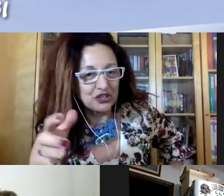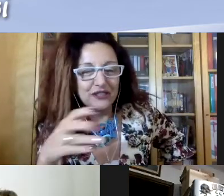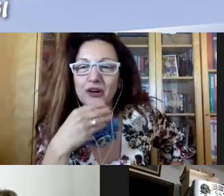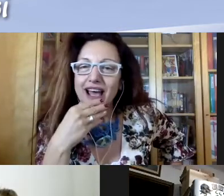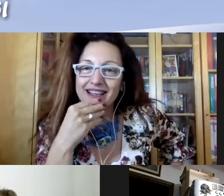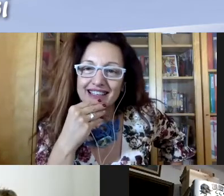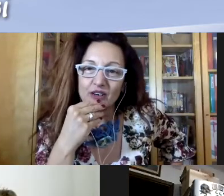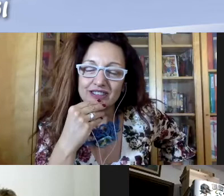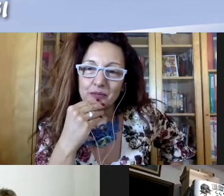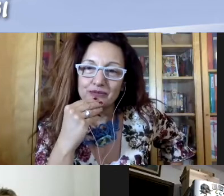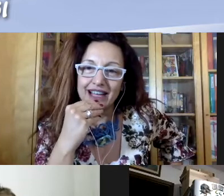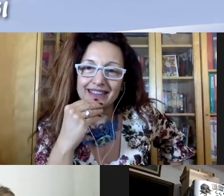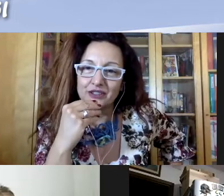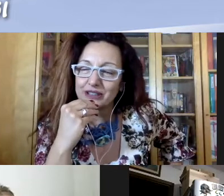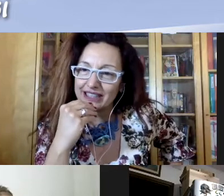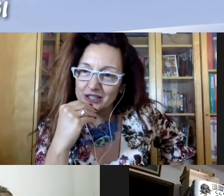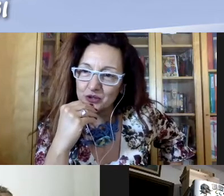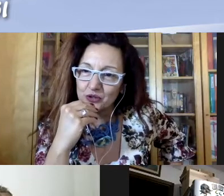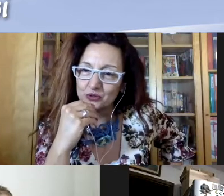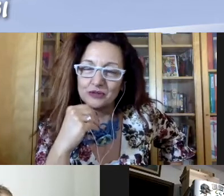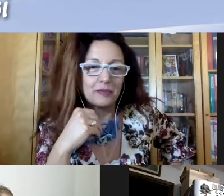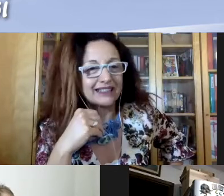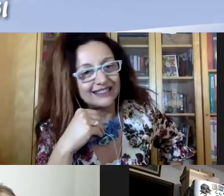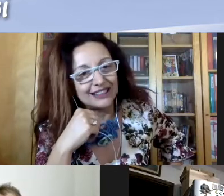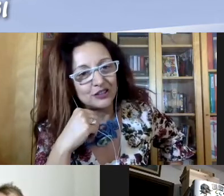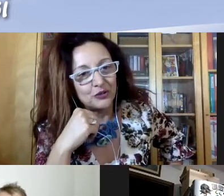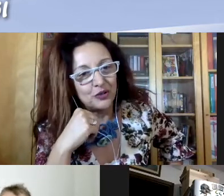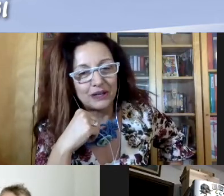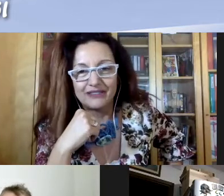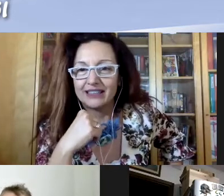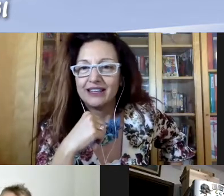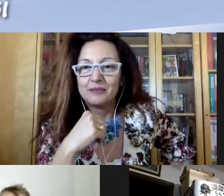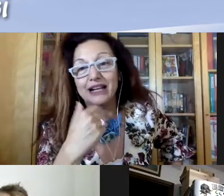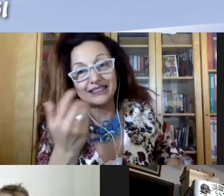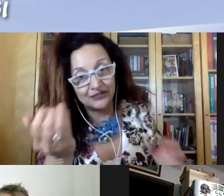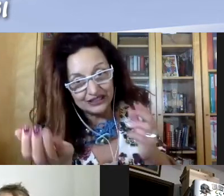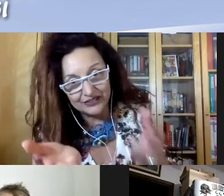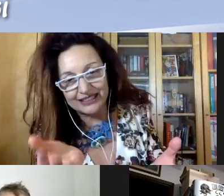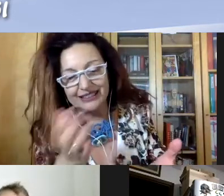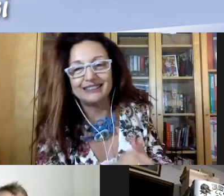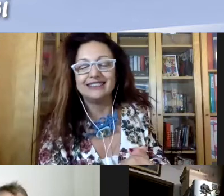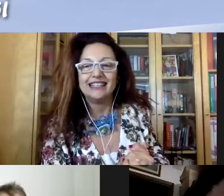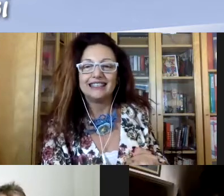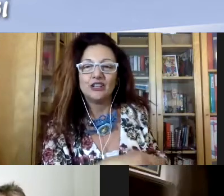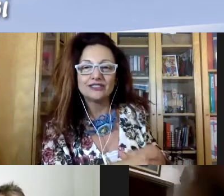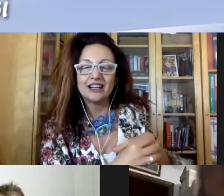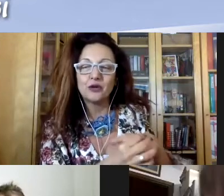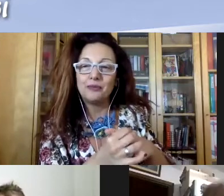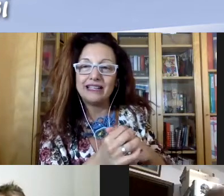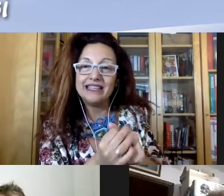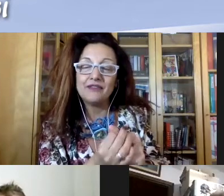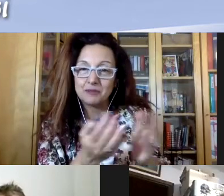questo scivolare della nostra puntata io ringrazio tutti voi per essere stati con noi, per esservi divertiti in